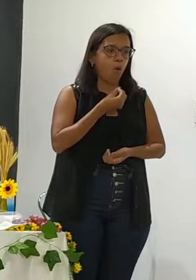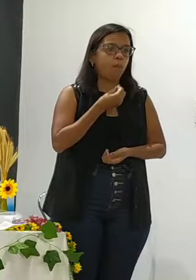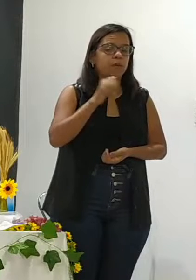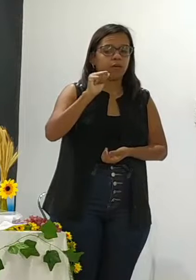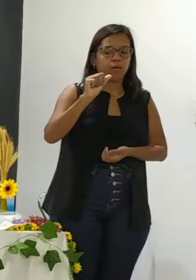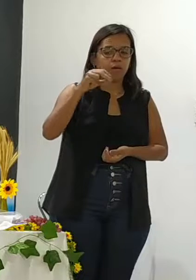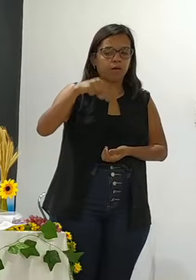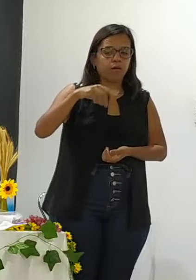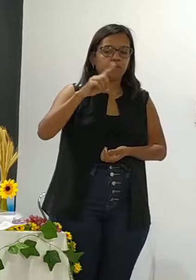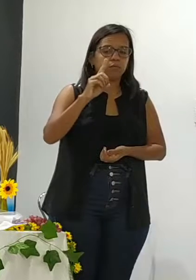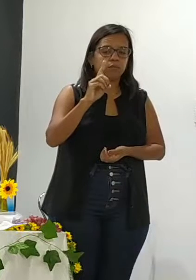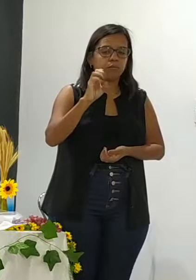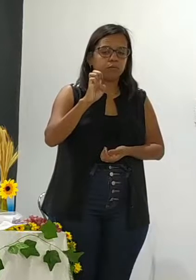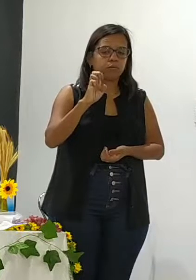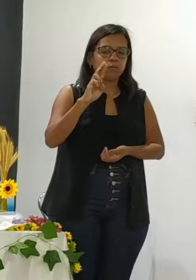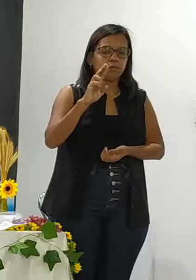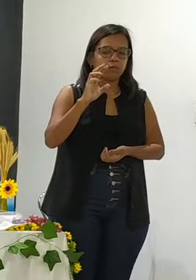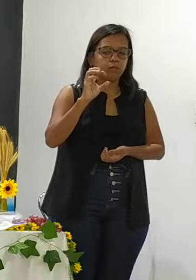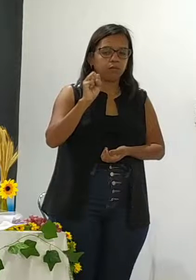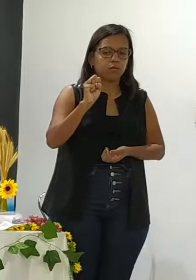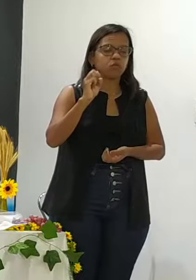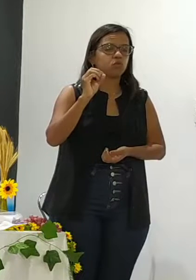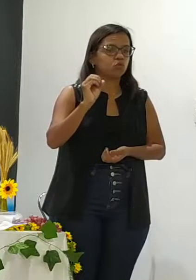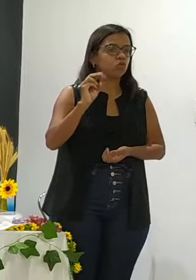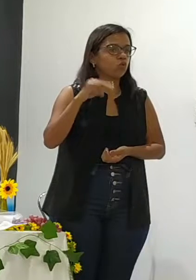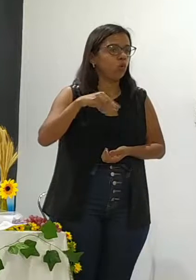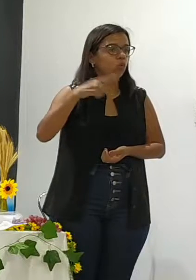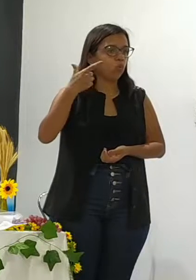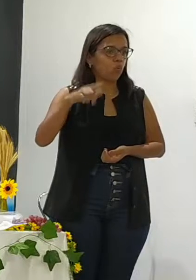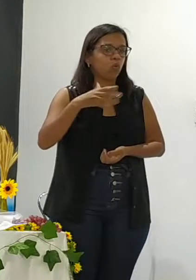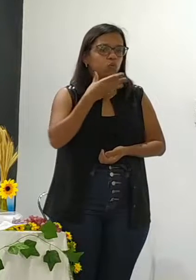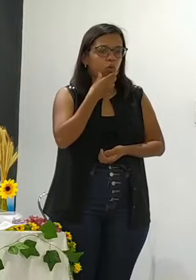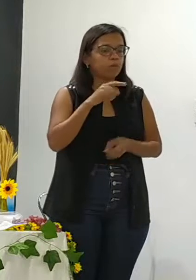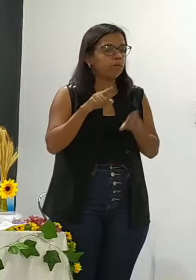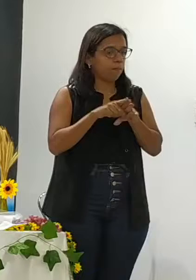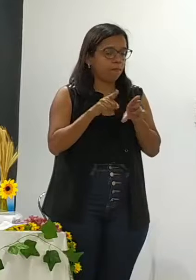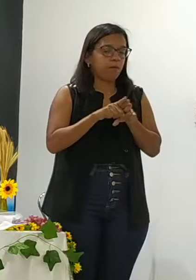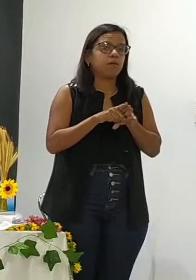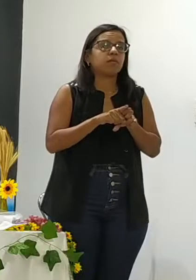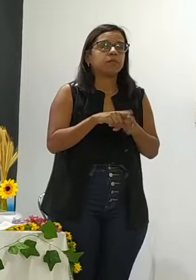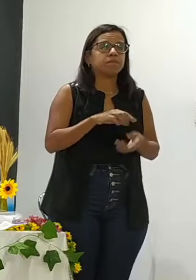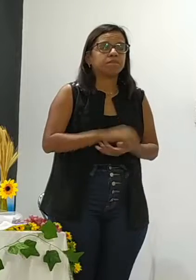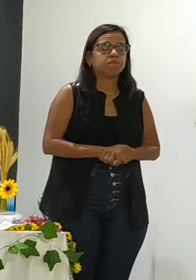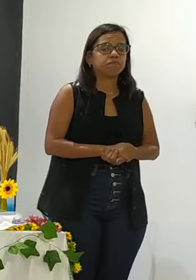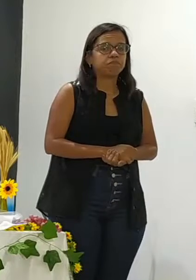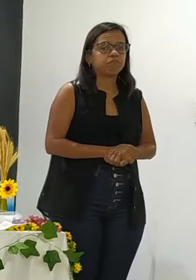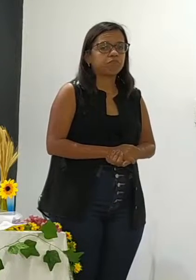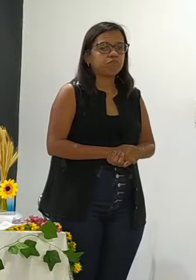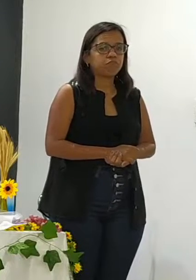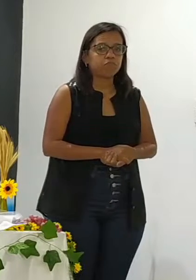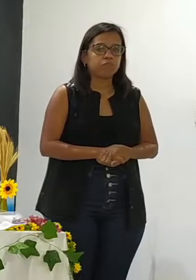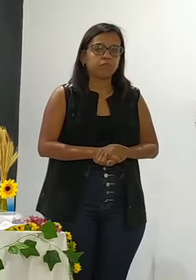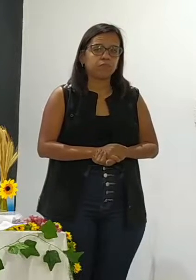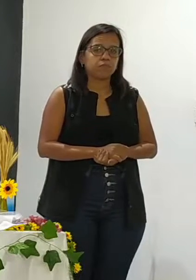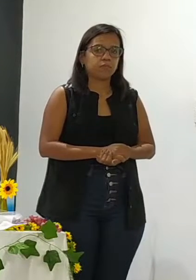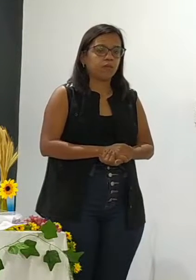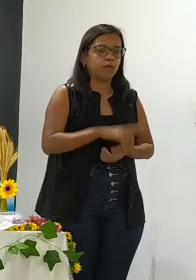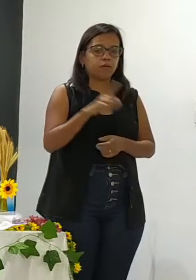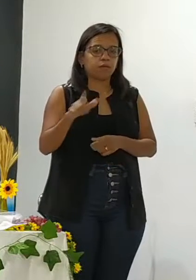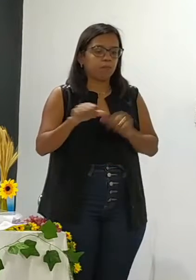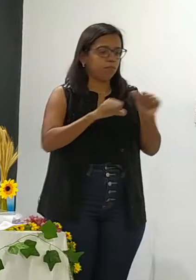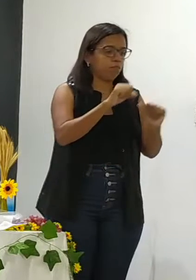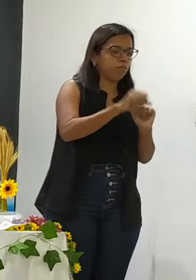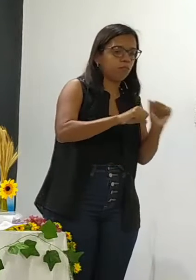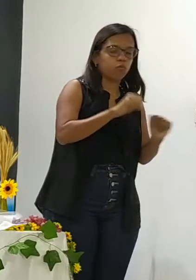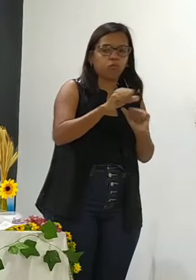da nossa igreja. O Wellington ficou com a gente lá, mas ele é mais daqueles que não para, vai para lá,